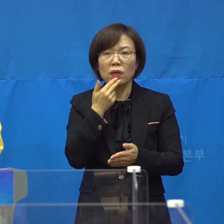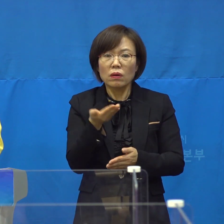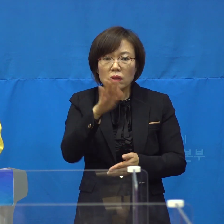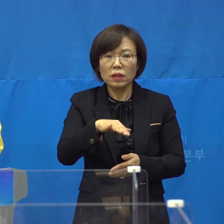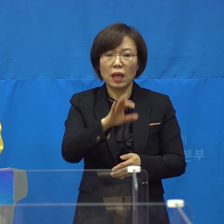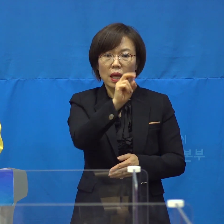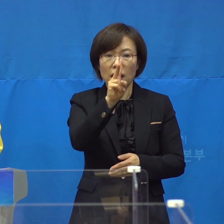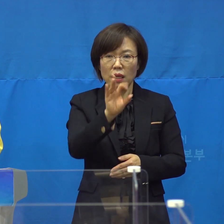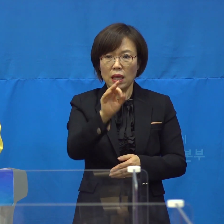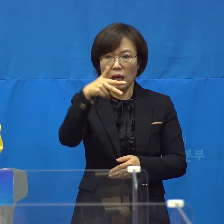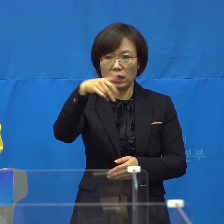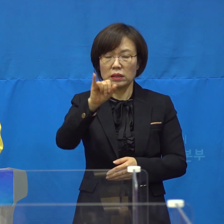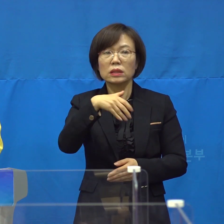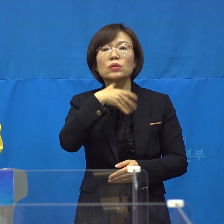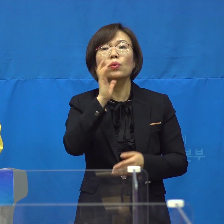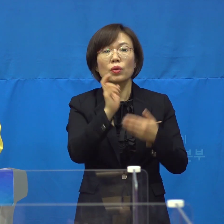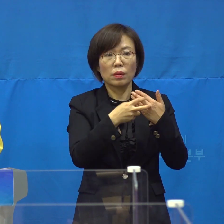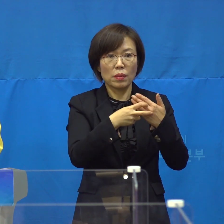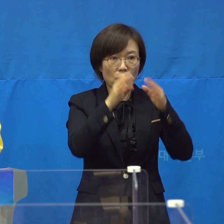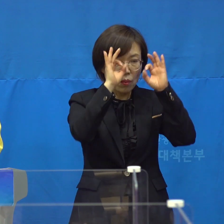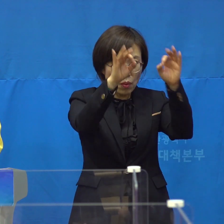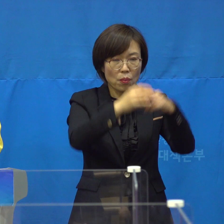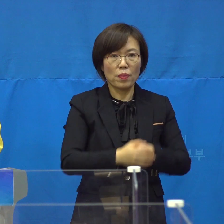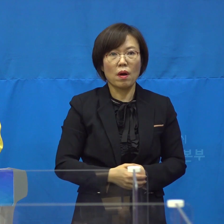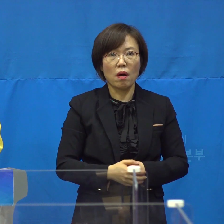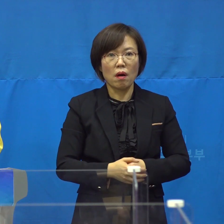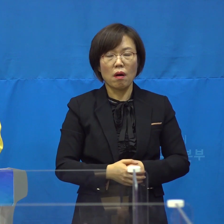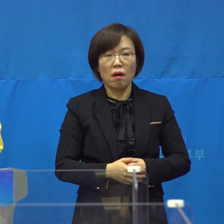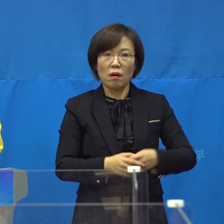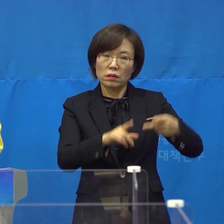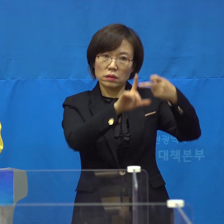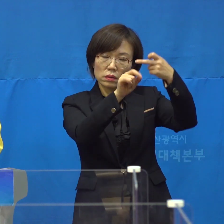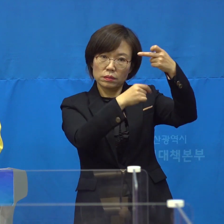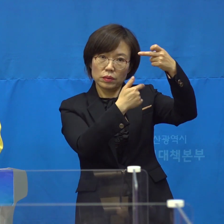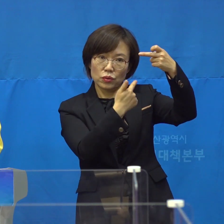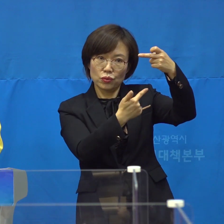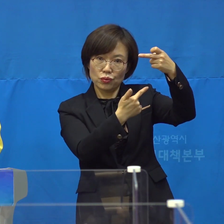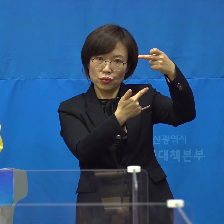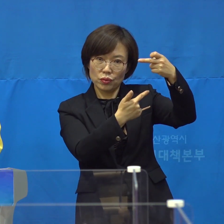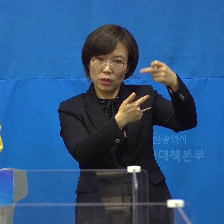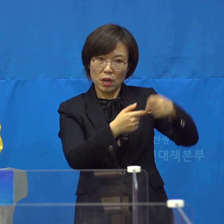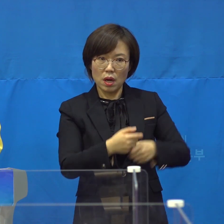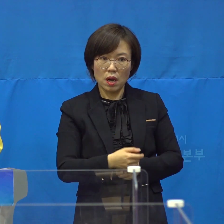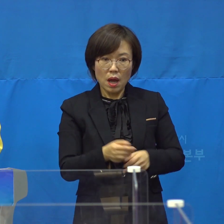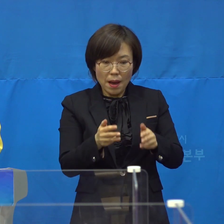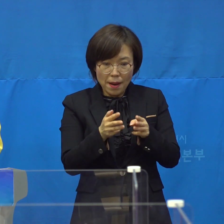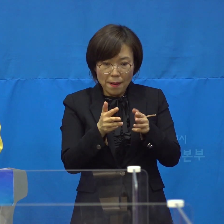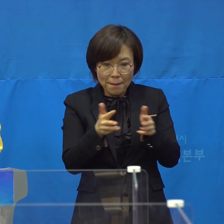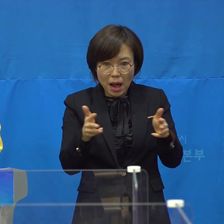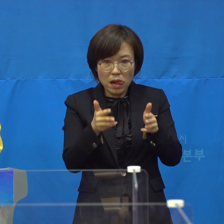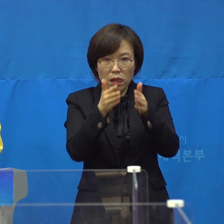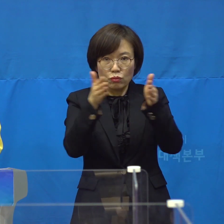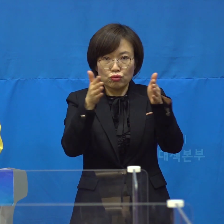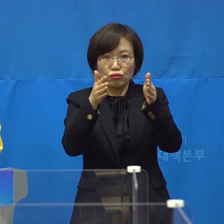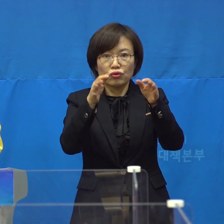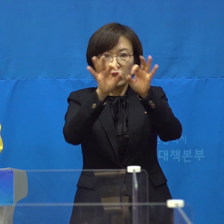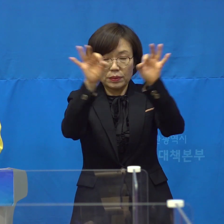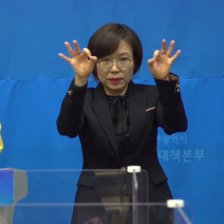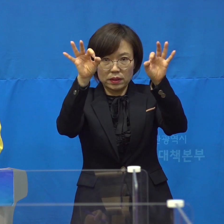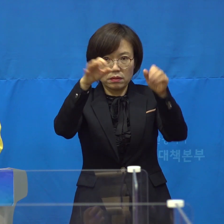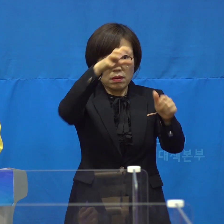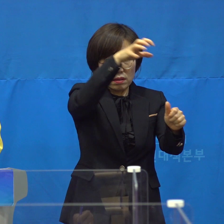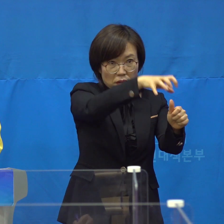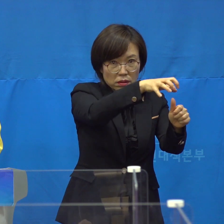양지요양병원 같은 경우를 보면 우리가 6일날 아마 그 8, 9, 10층을 격리를